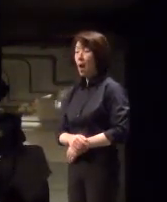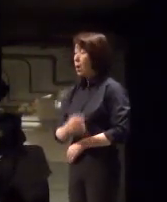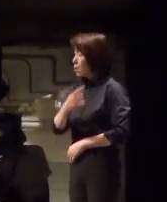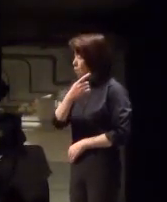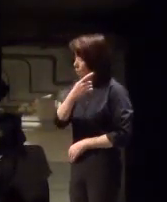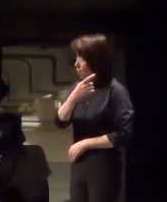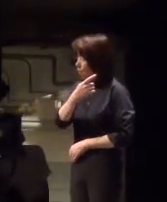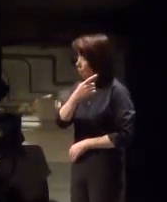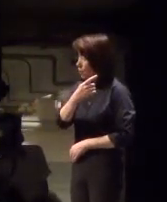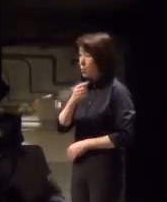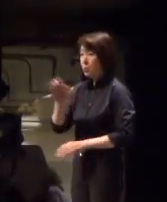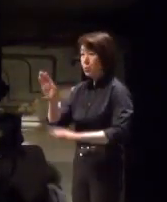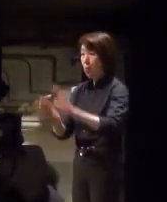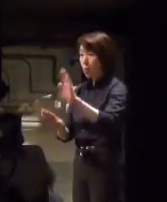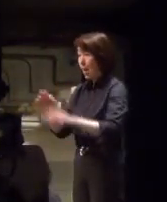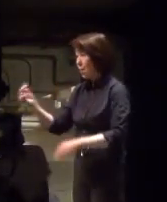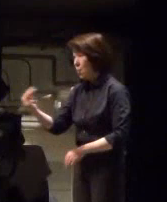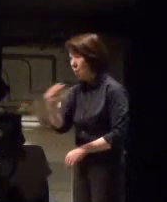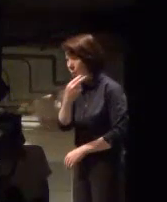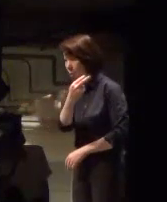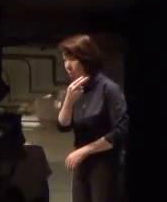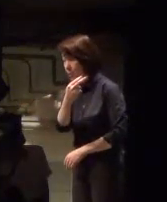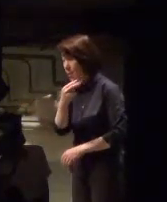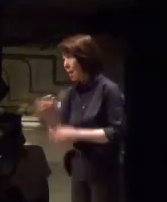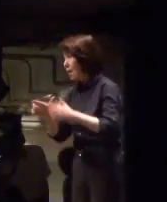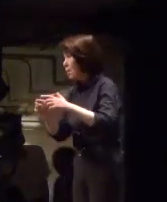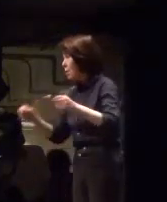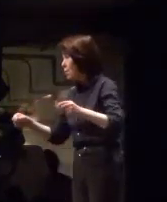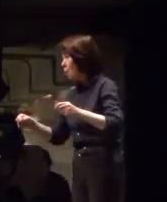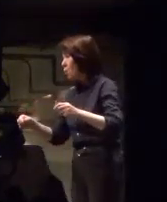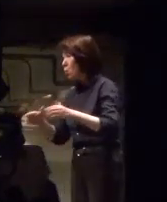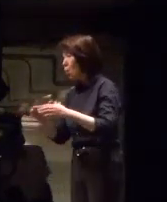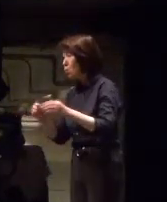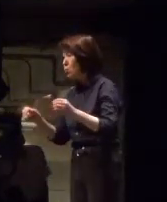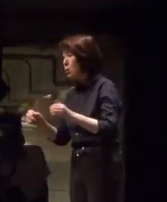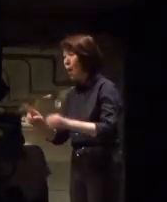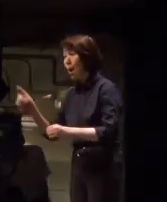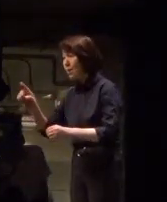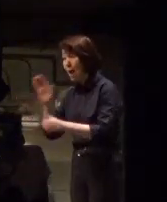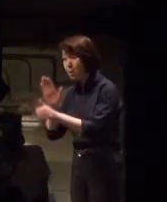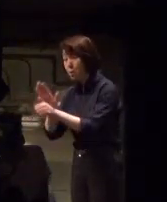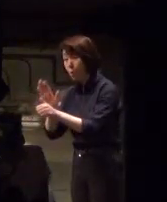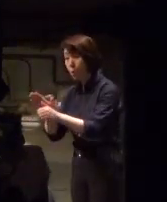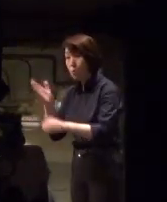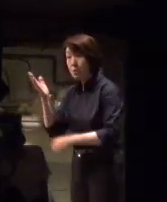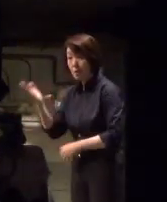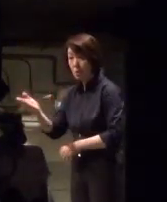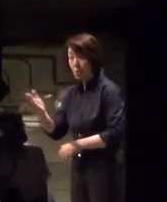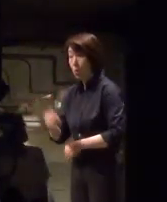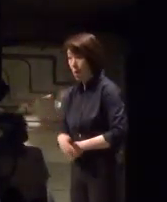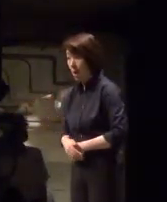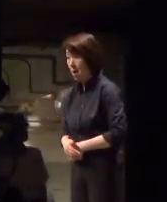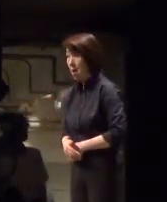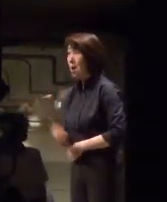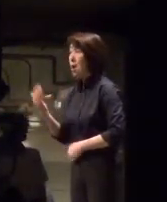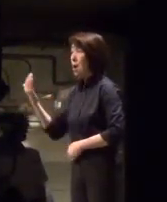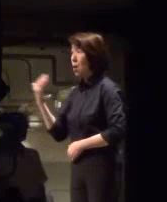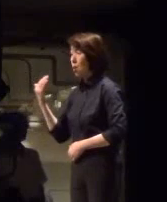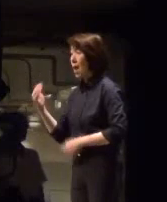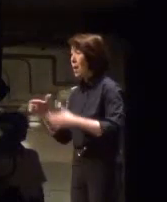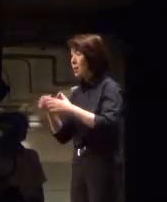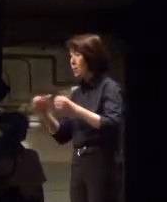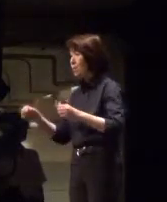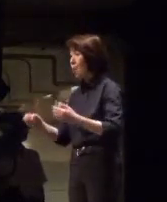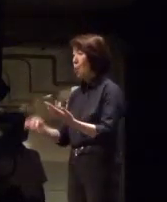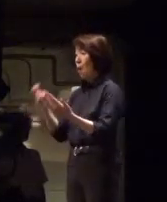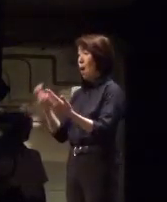こういう状態を見て日本の国は一体何をしたんでしょうか。これまで日本の国は法治